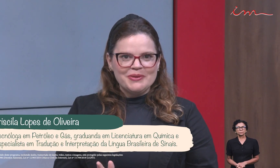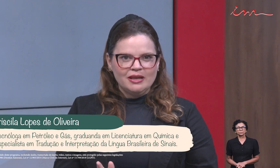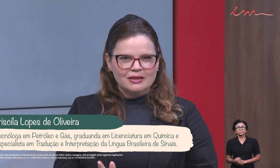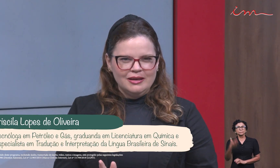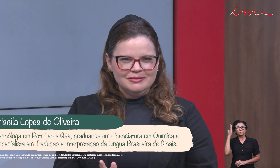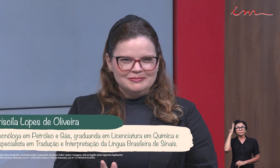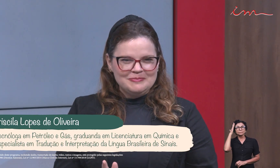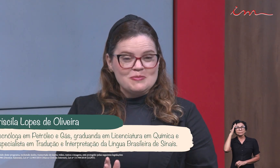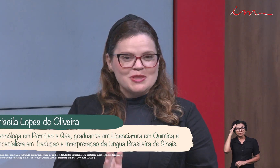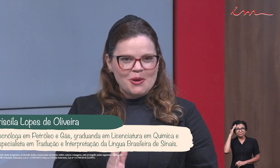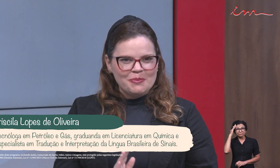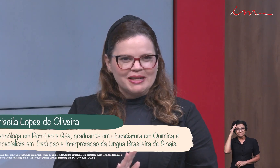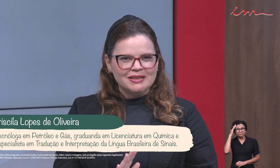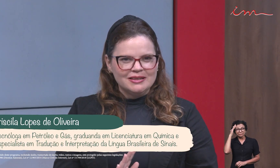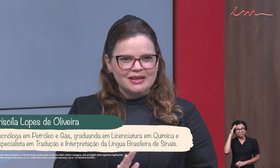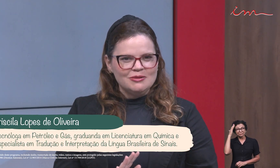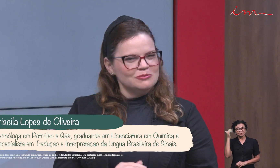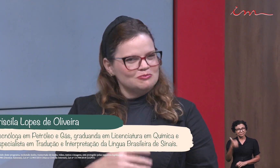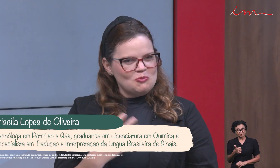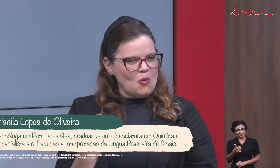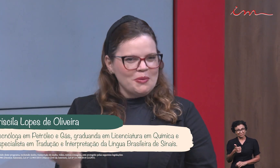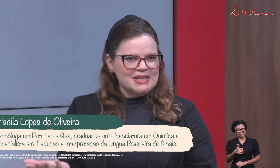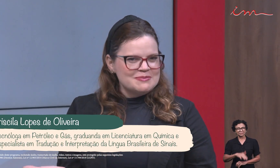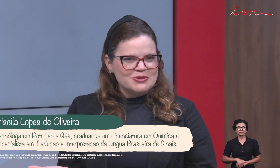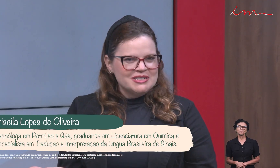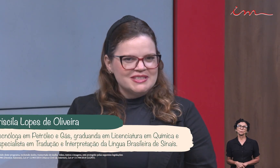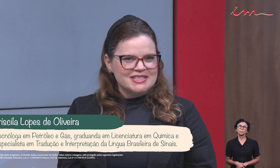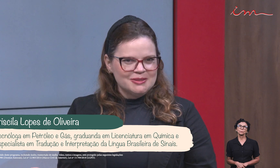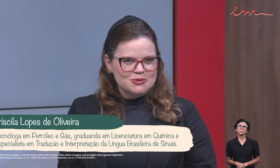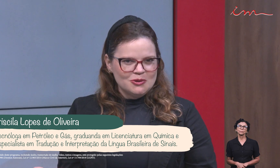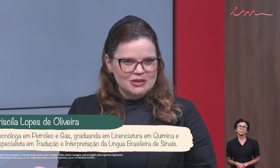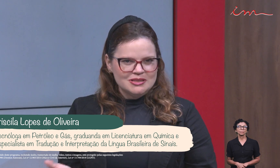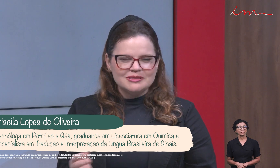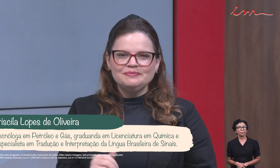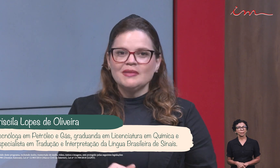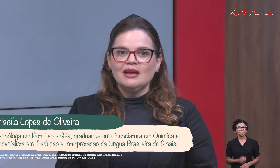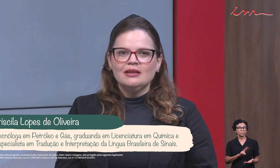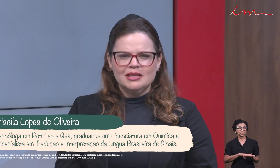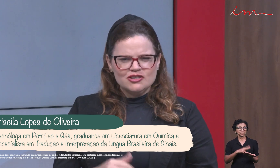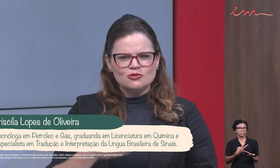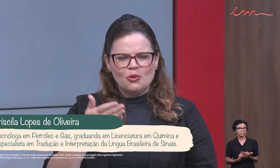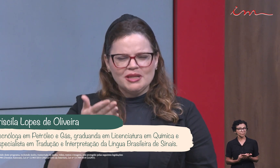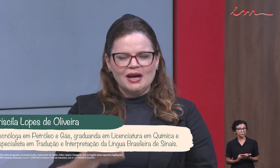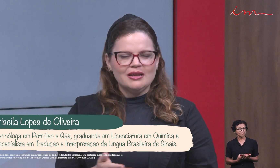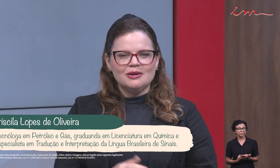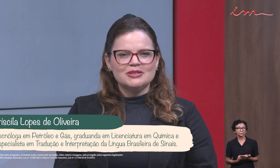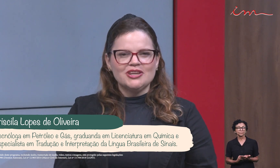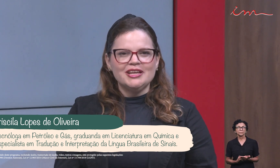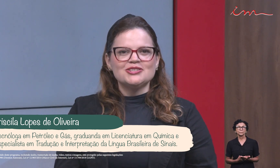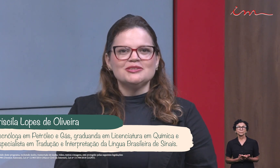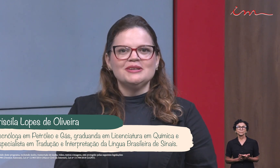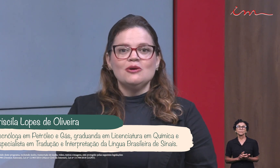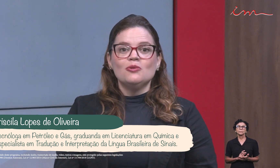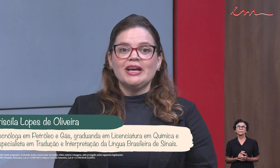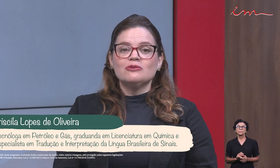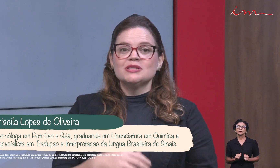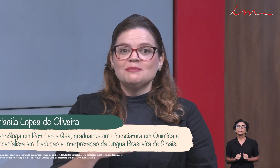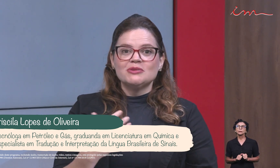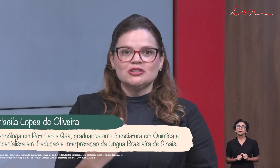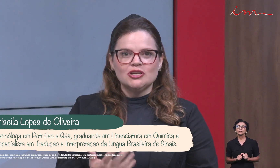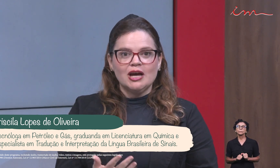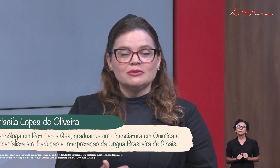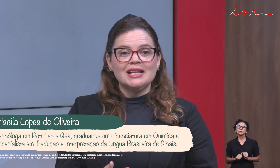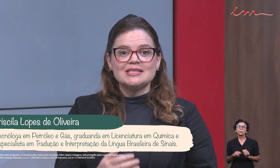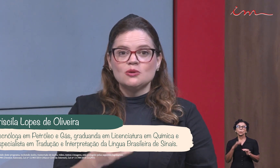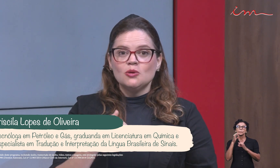Conseguiram compreender? Deu para entender? Uma das possíveis traduções? Deixe no comentário aqui com a gente o que os